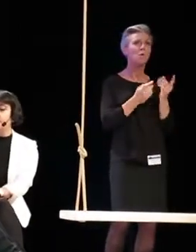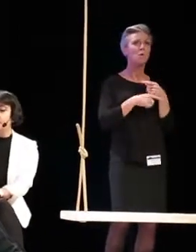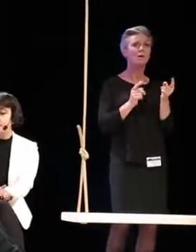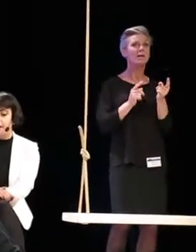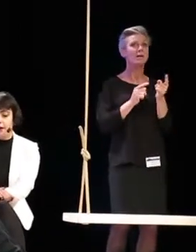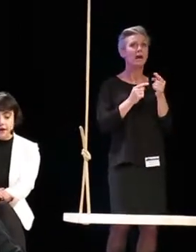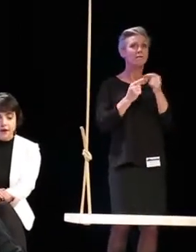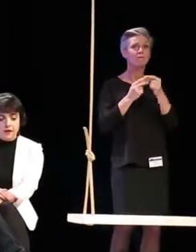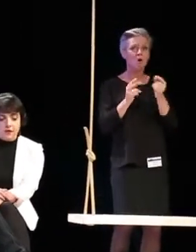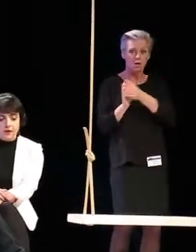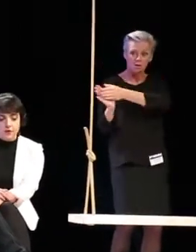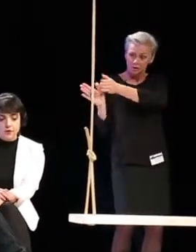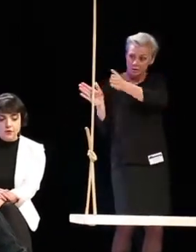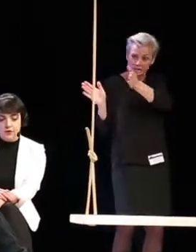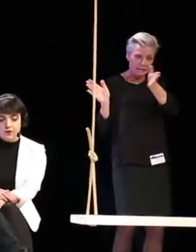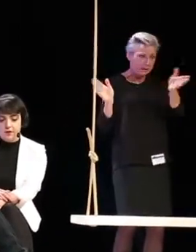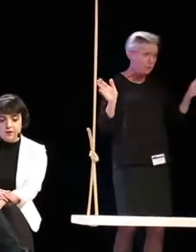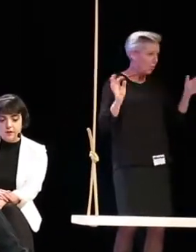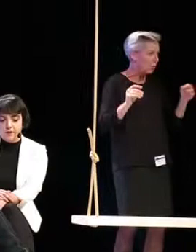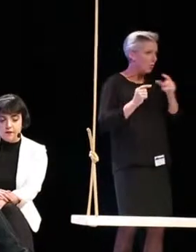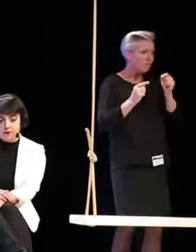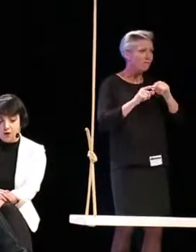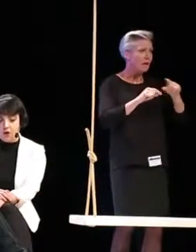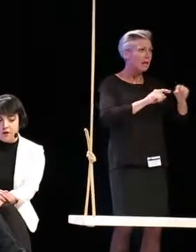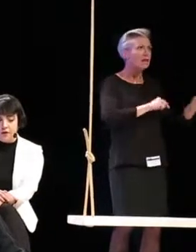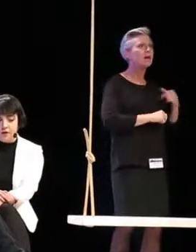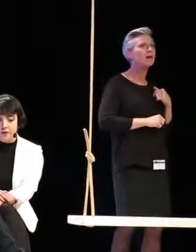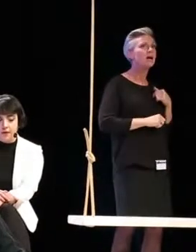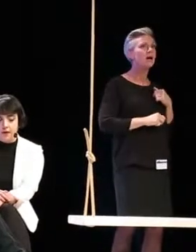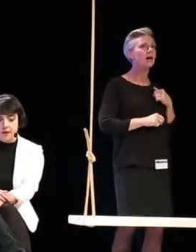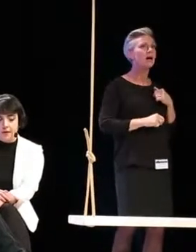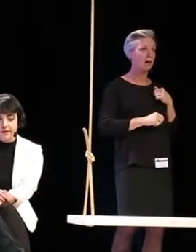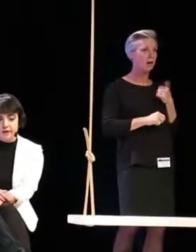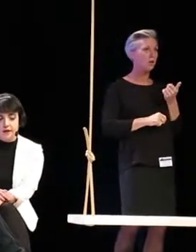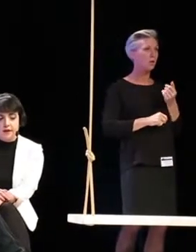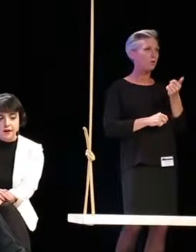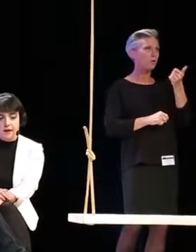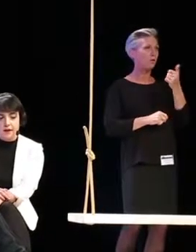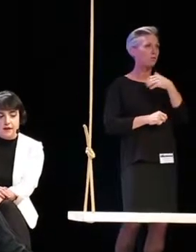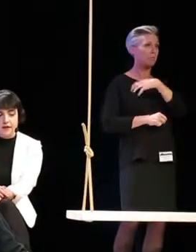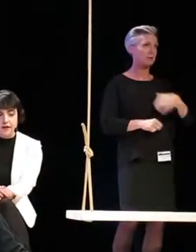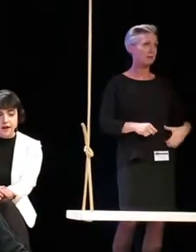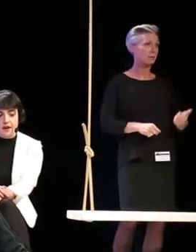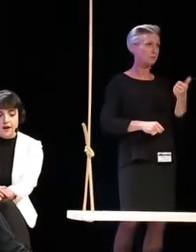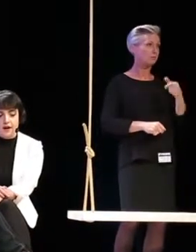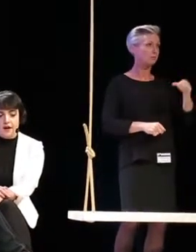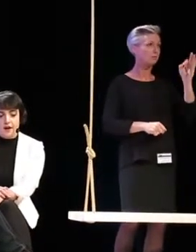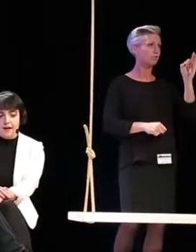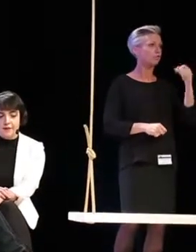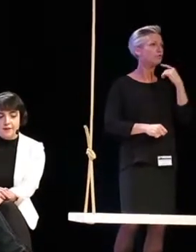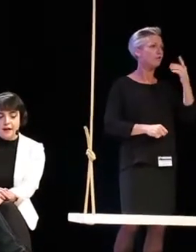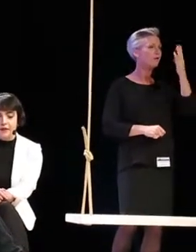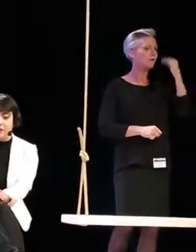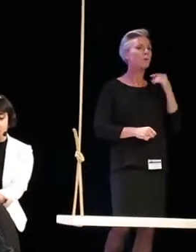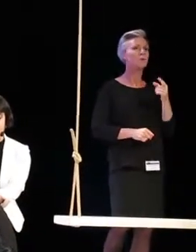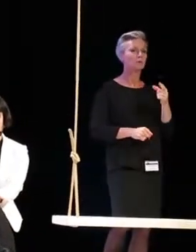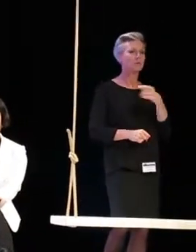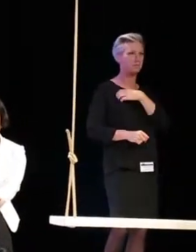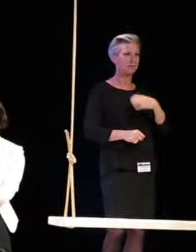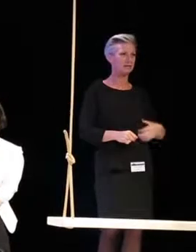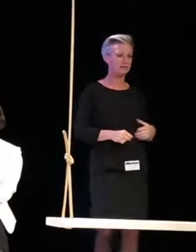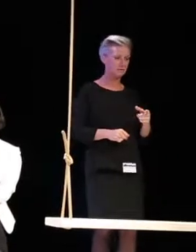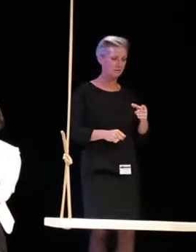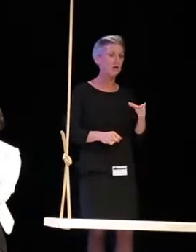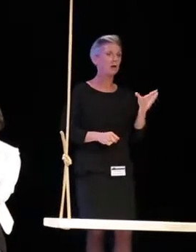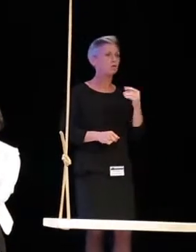Och det är som typ när George Bush sa under sin presidenttid att han inte ville att